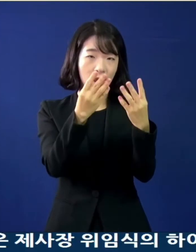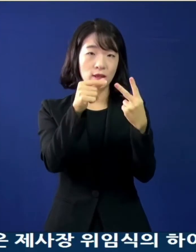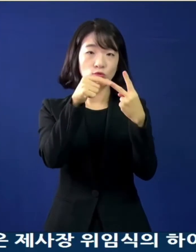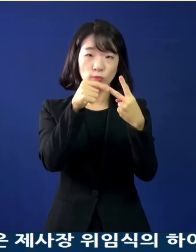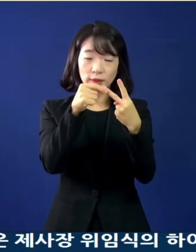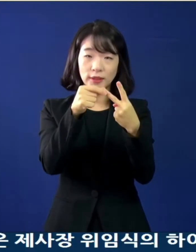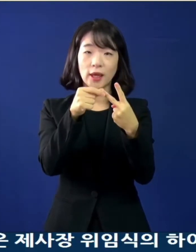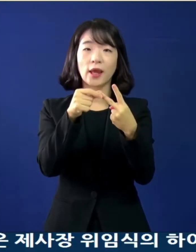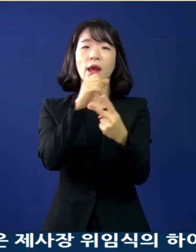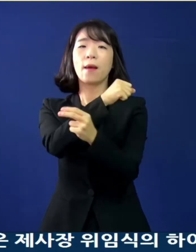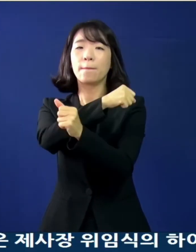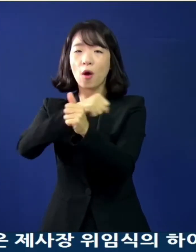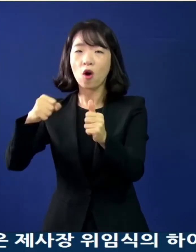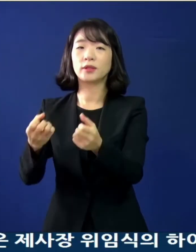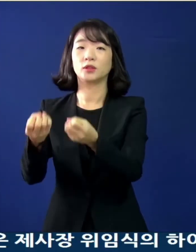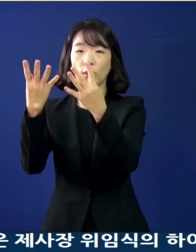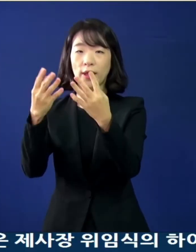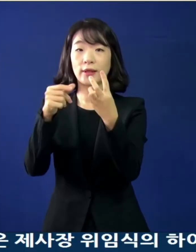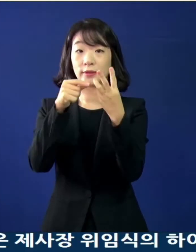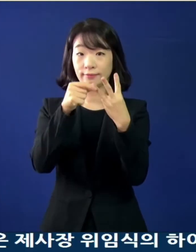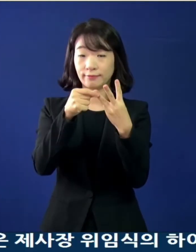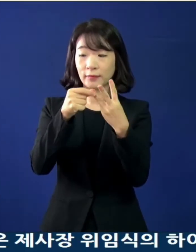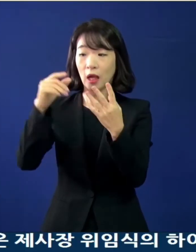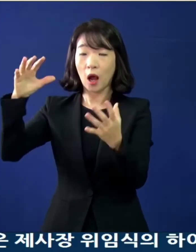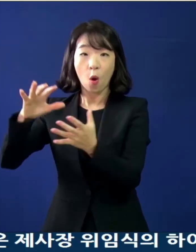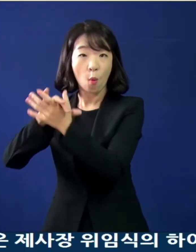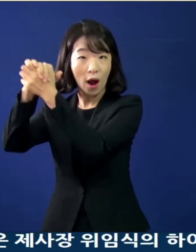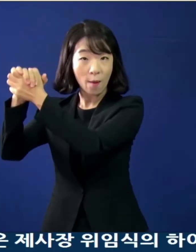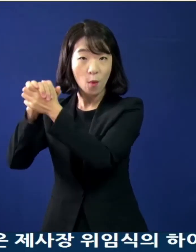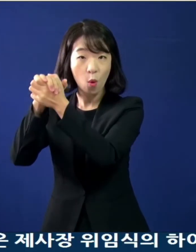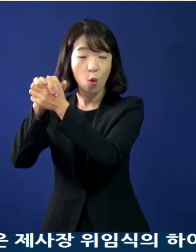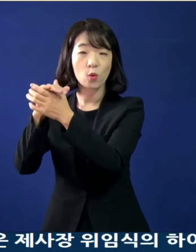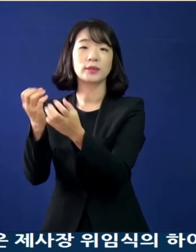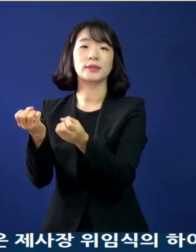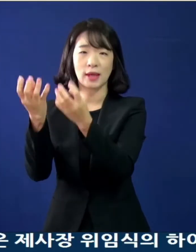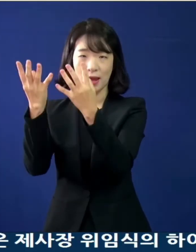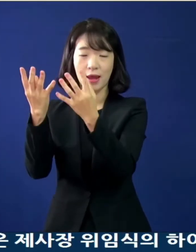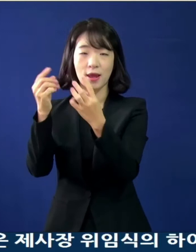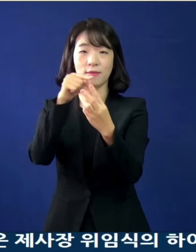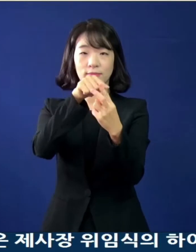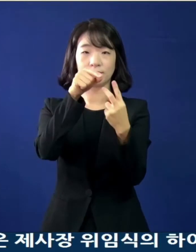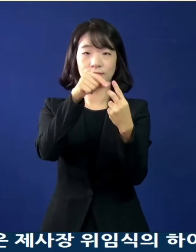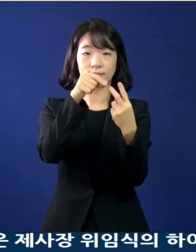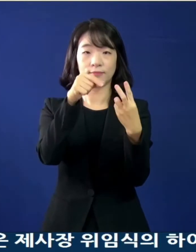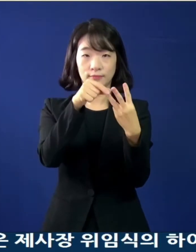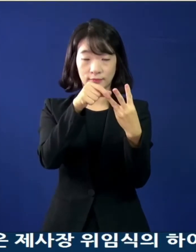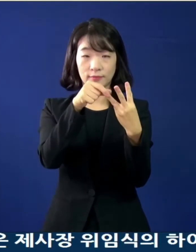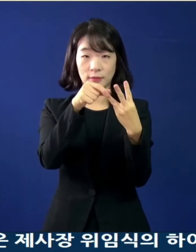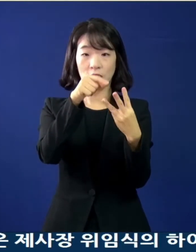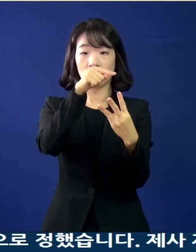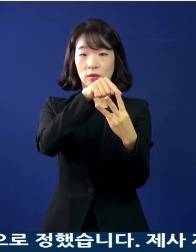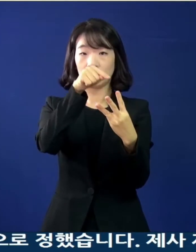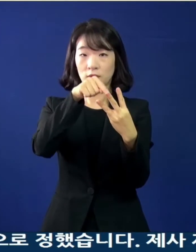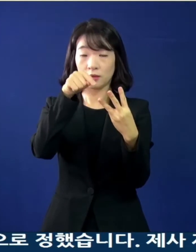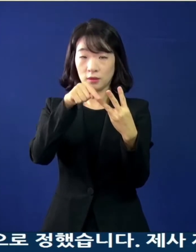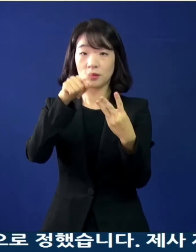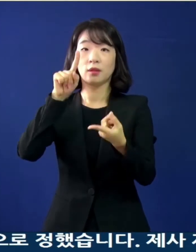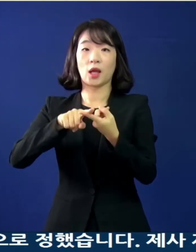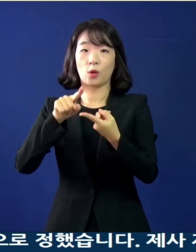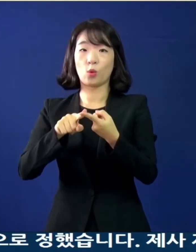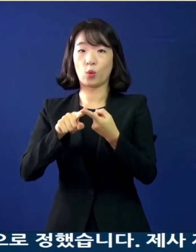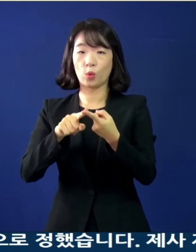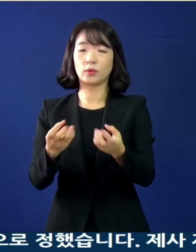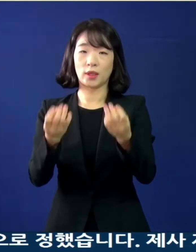되고, 마지막으로 화목제를 드리고 주님 앞에 이제 제사가 크게 마무리가 되는데, 속죄제는 나의